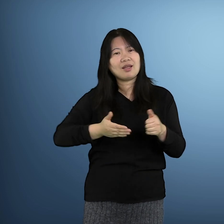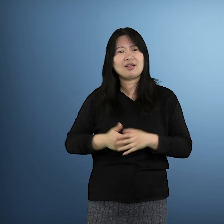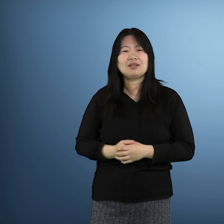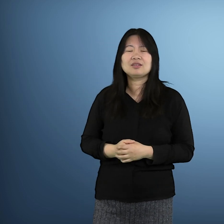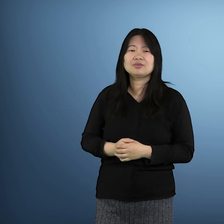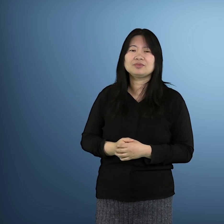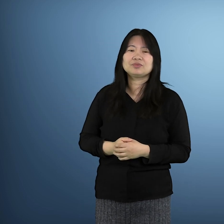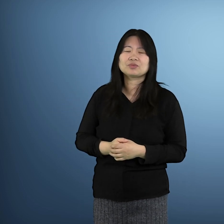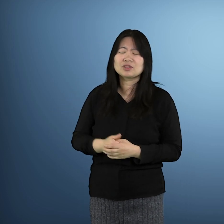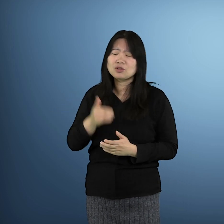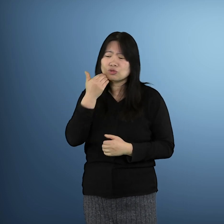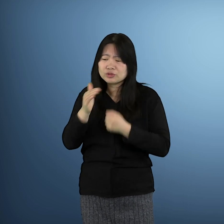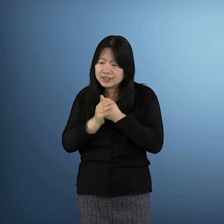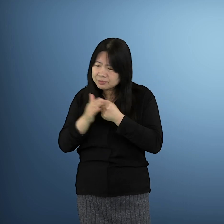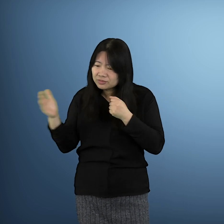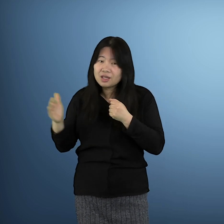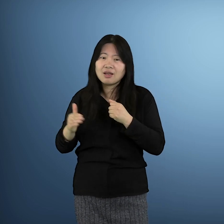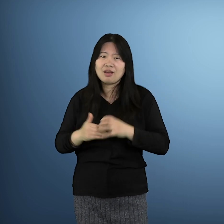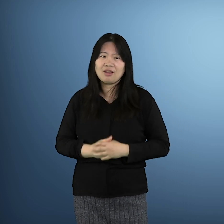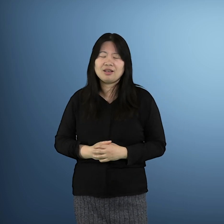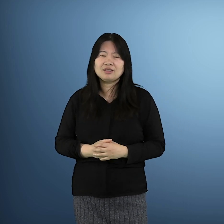보실까요? 누구로 말미암아